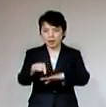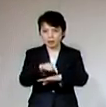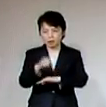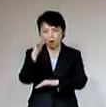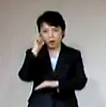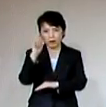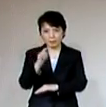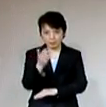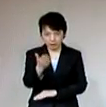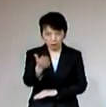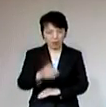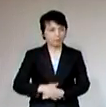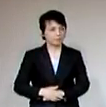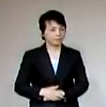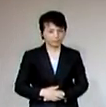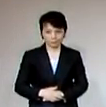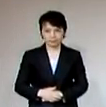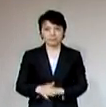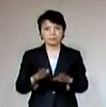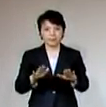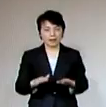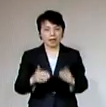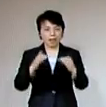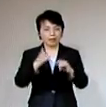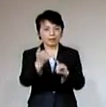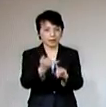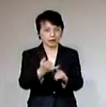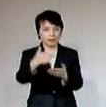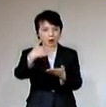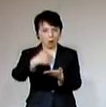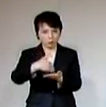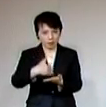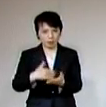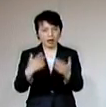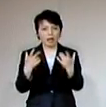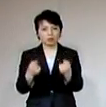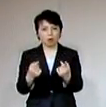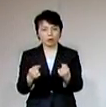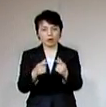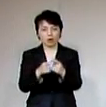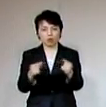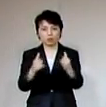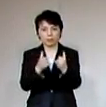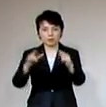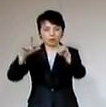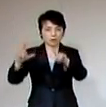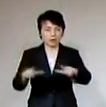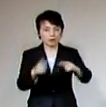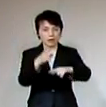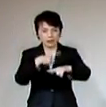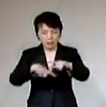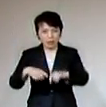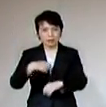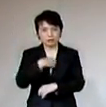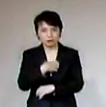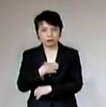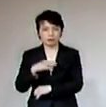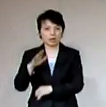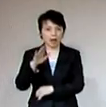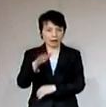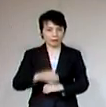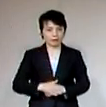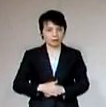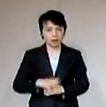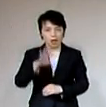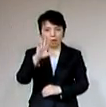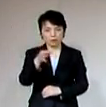考えておられますでしょうか。 はい、谷さんが今言った通り、国民の生活はどんどん苦しくなっております。物価